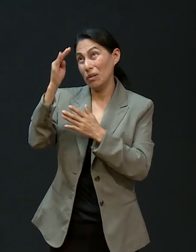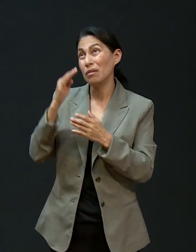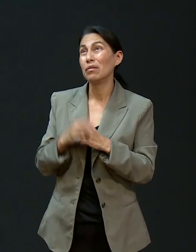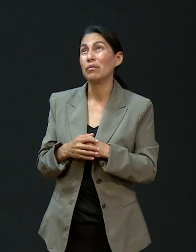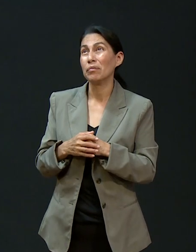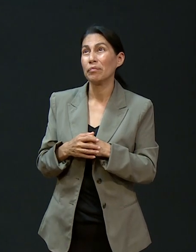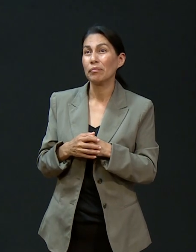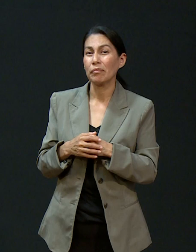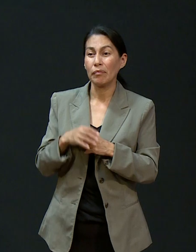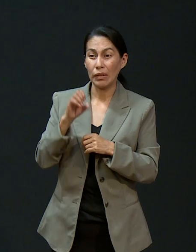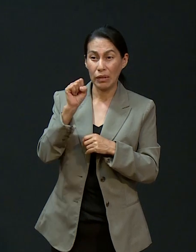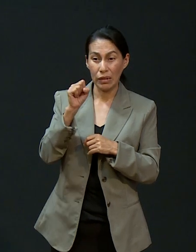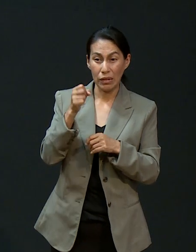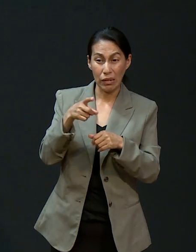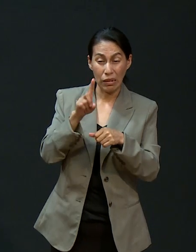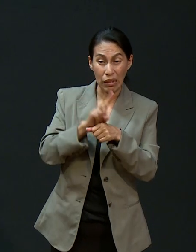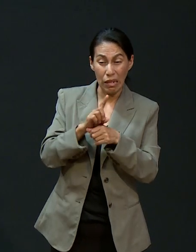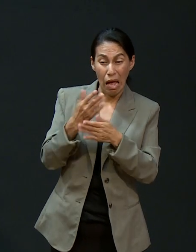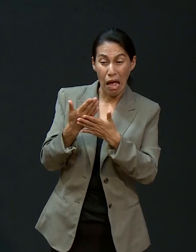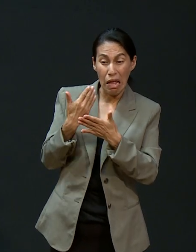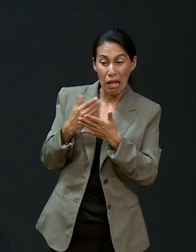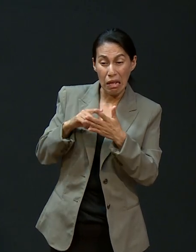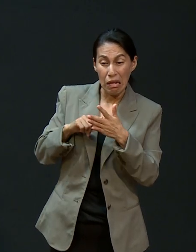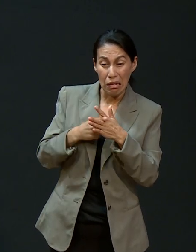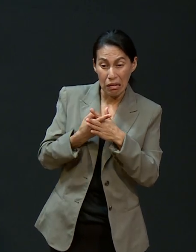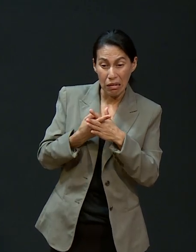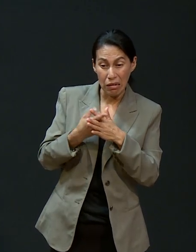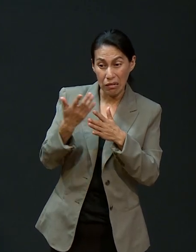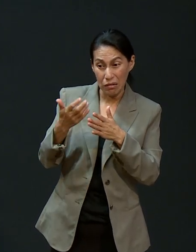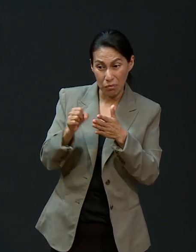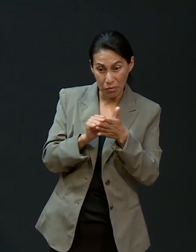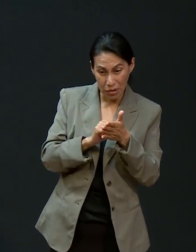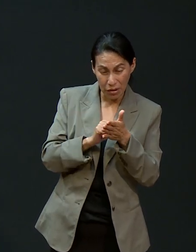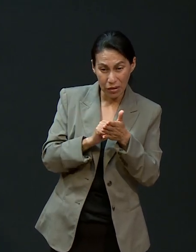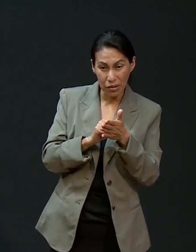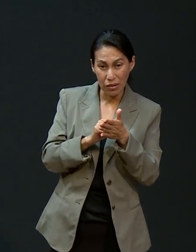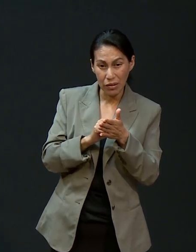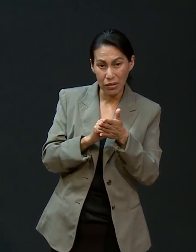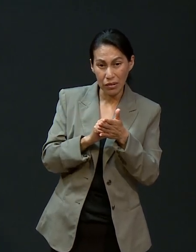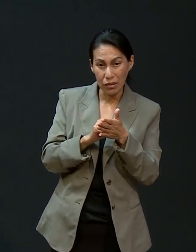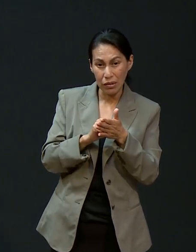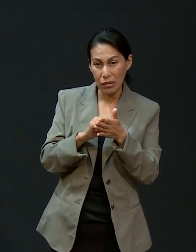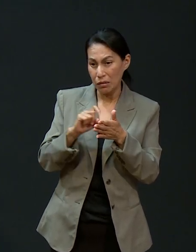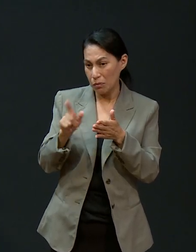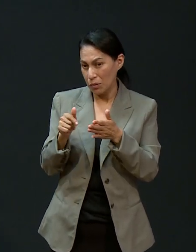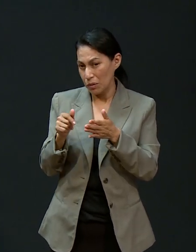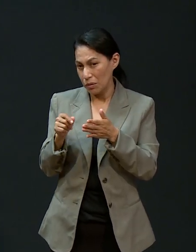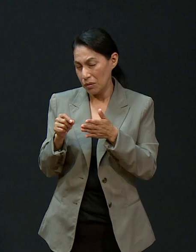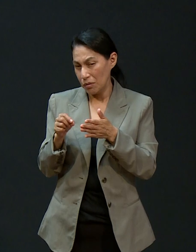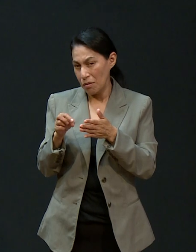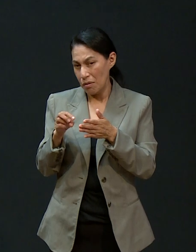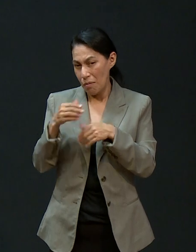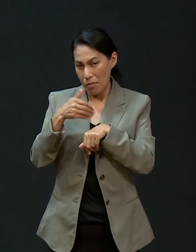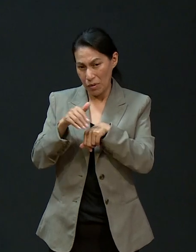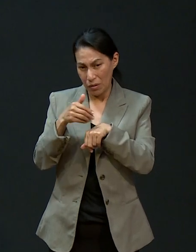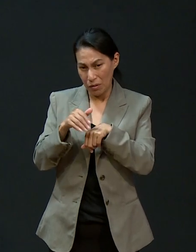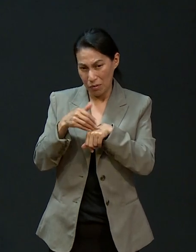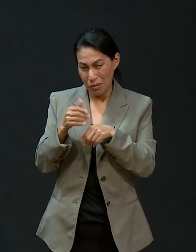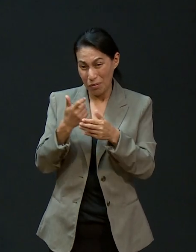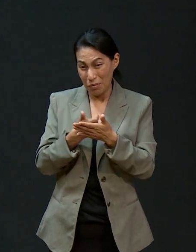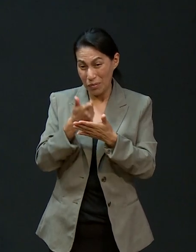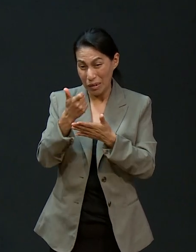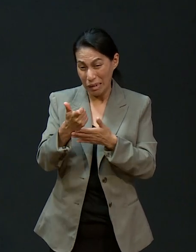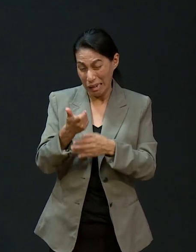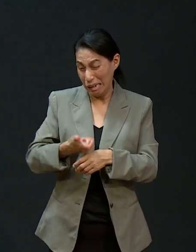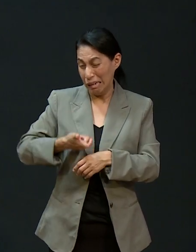Amén. Pero faltaban como que 60 días para comenzar el semestre. Y era en el medio del año que se paga la matrícula, que